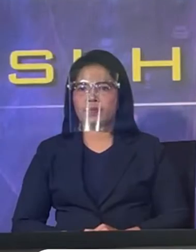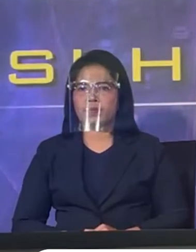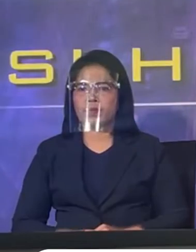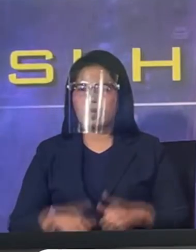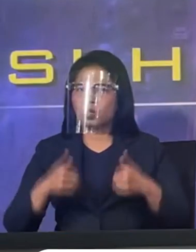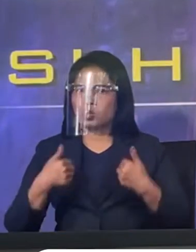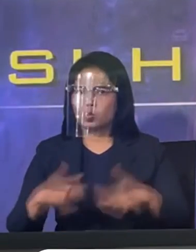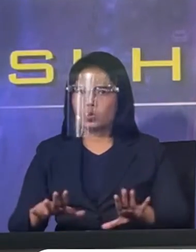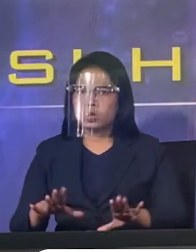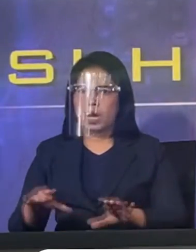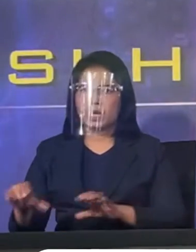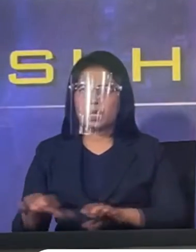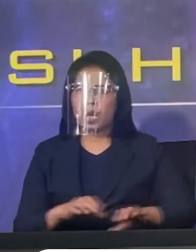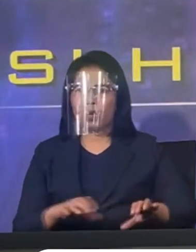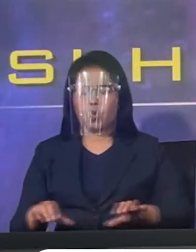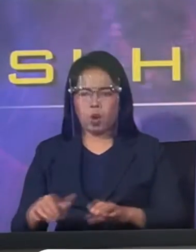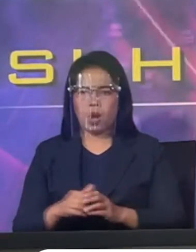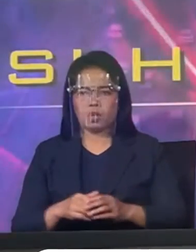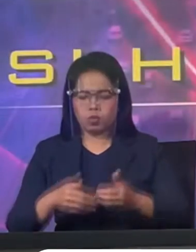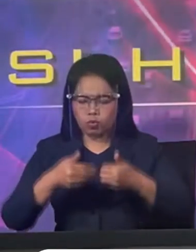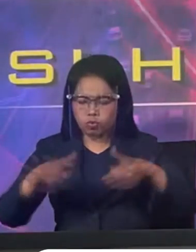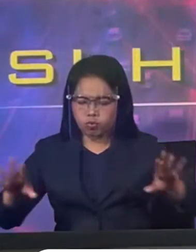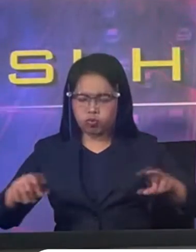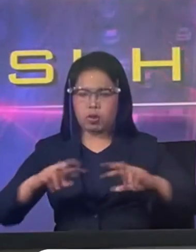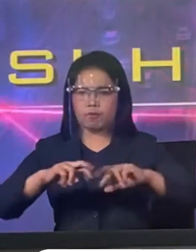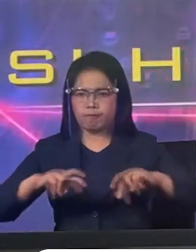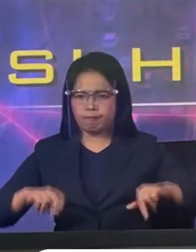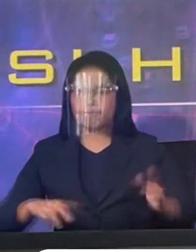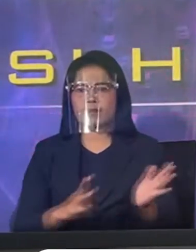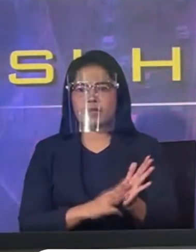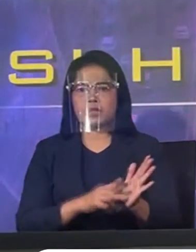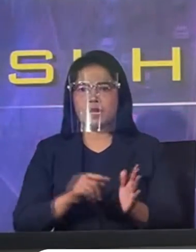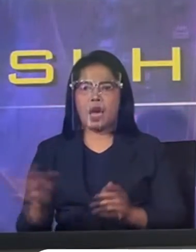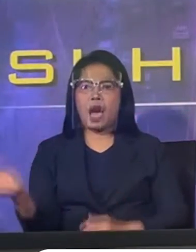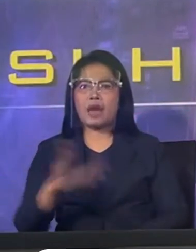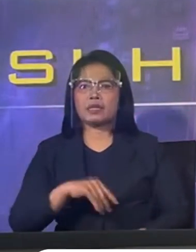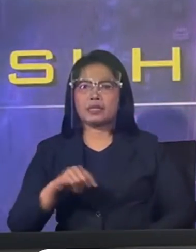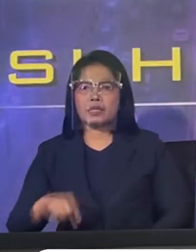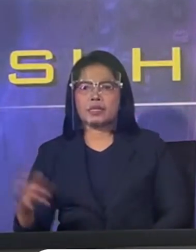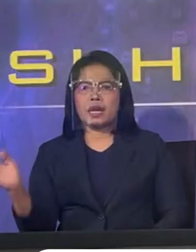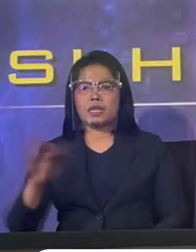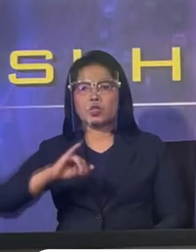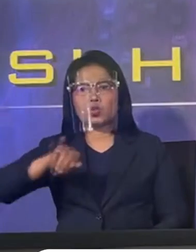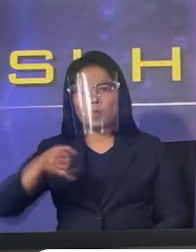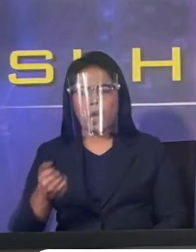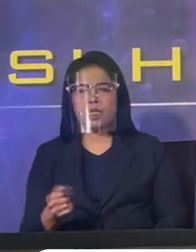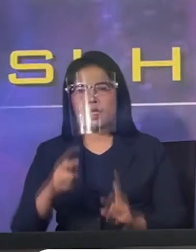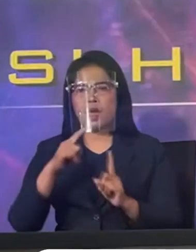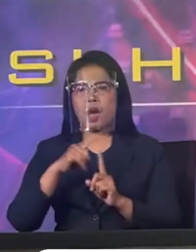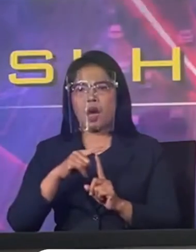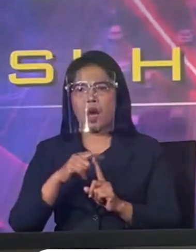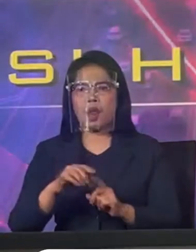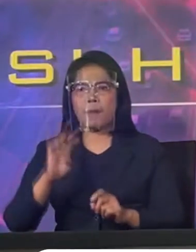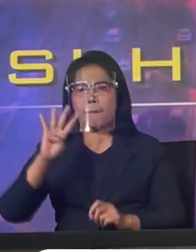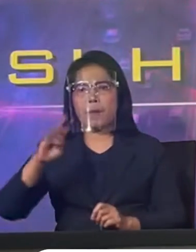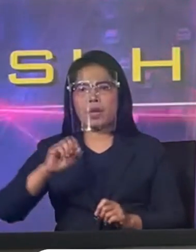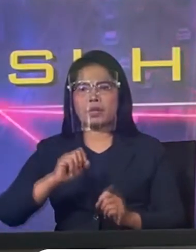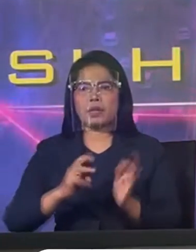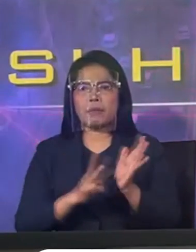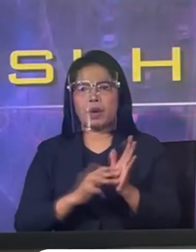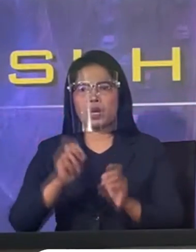udah dilakukan gelar perkara Hai pada hari ini Jumat tanggal 4